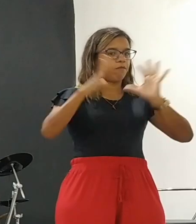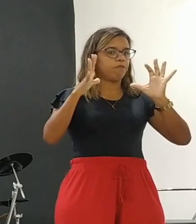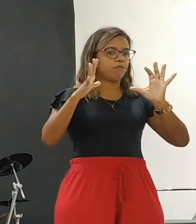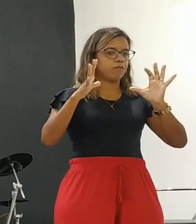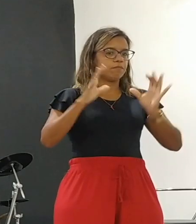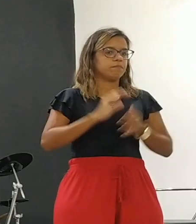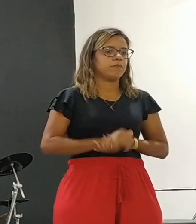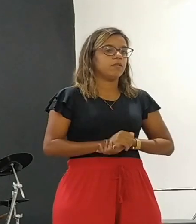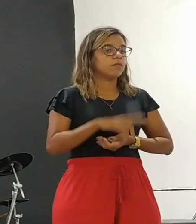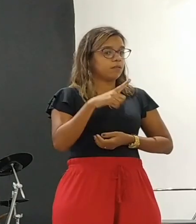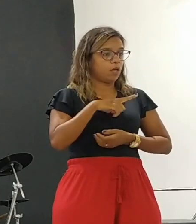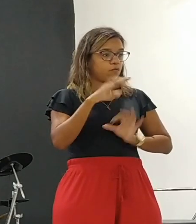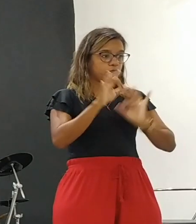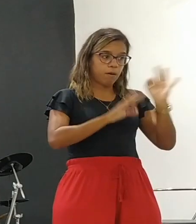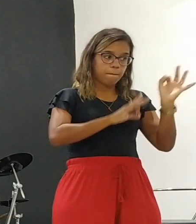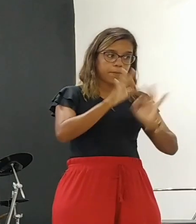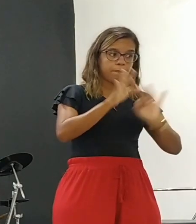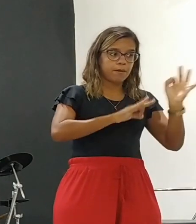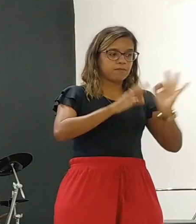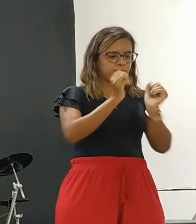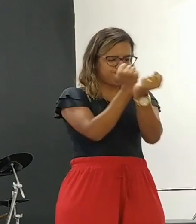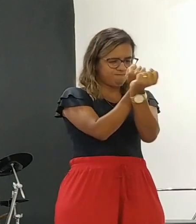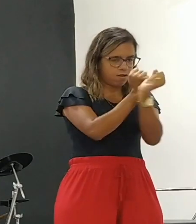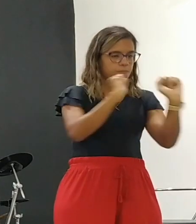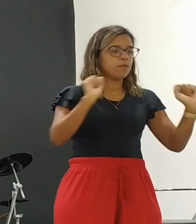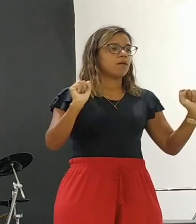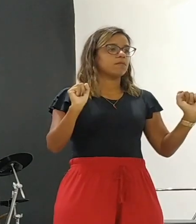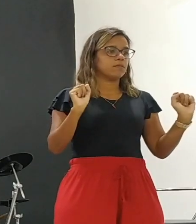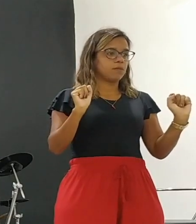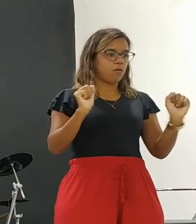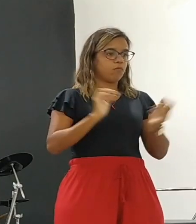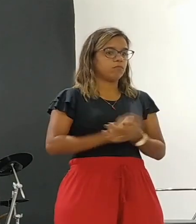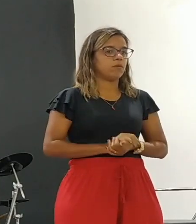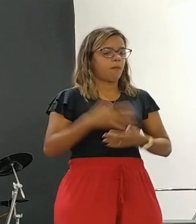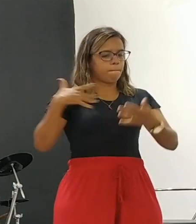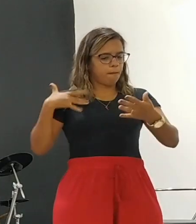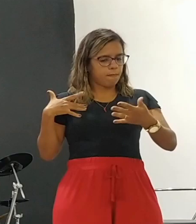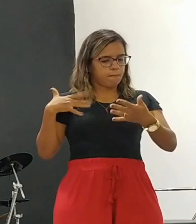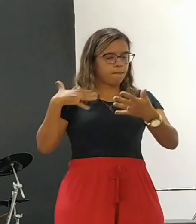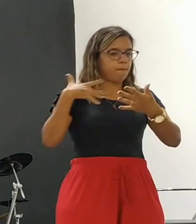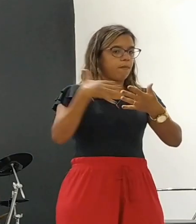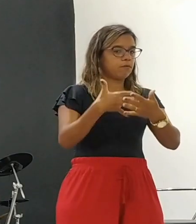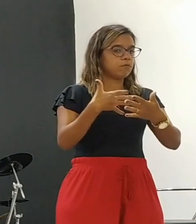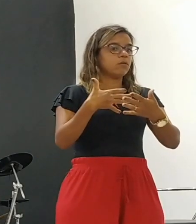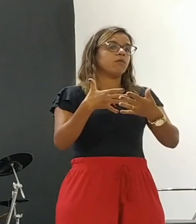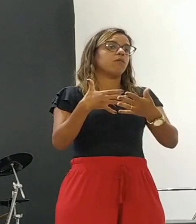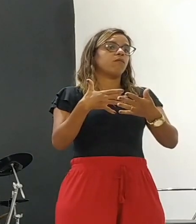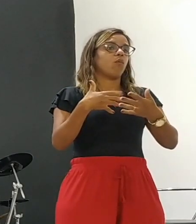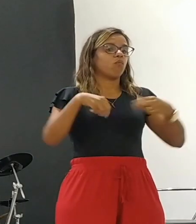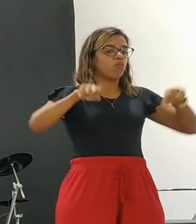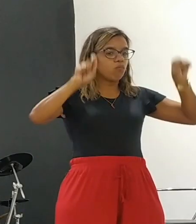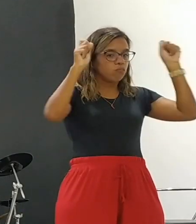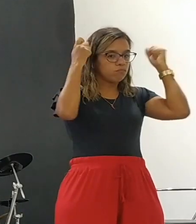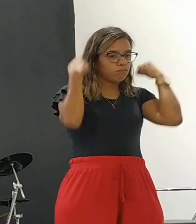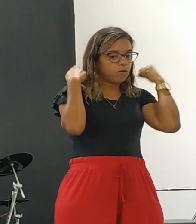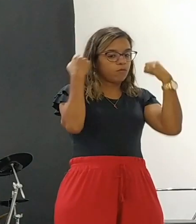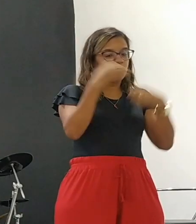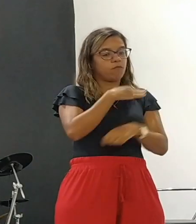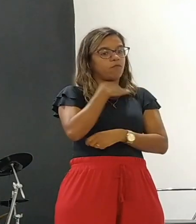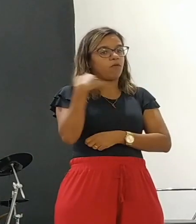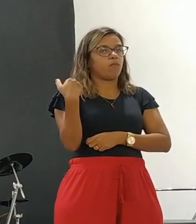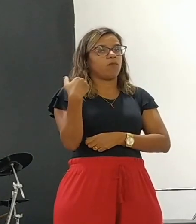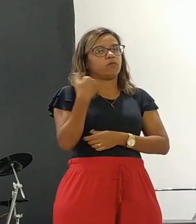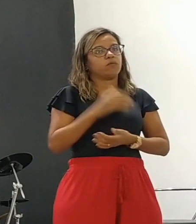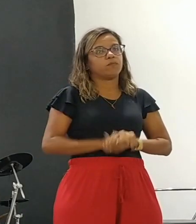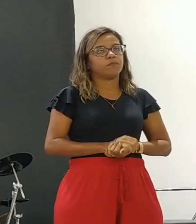Houve toda uma preparação para a libertação deles, e durante esta preparação um cordeiro foi morto, e é isso que nós vamos